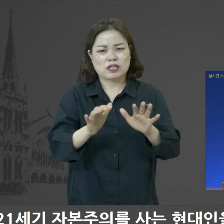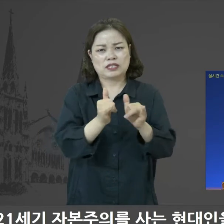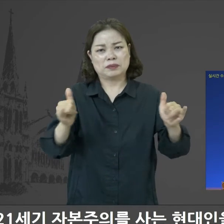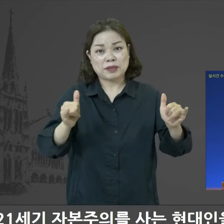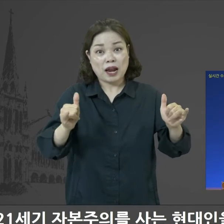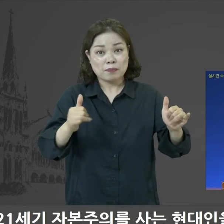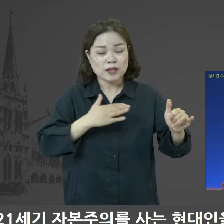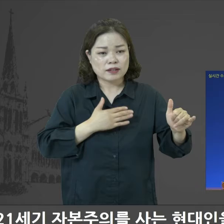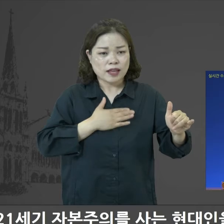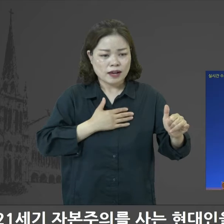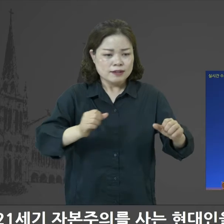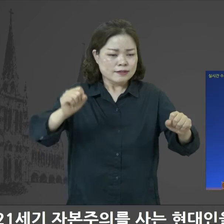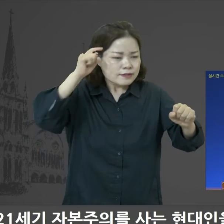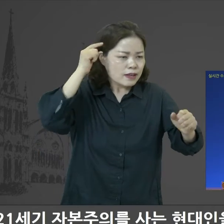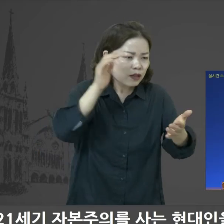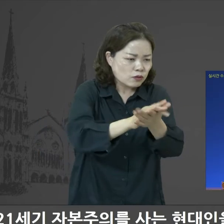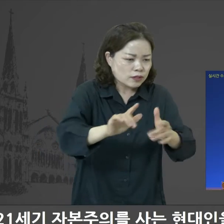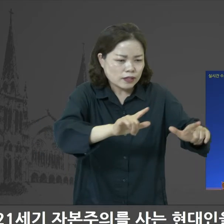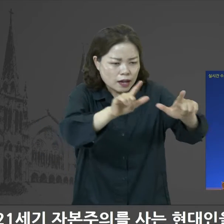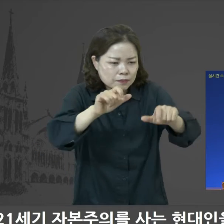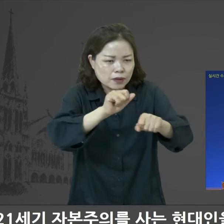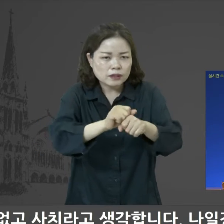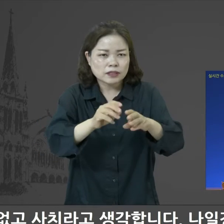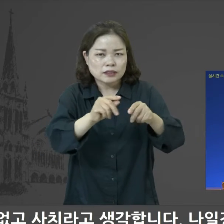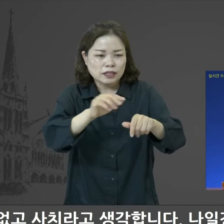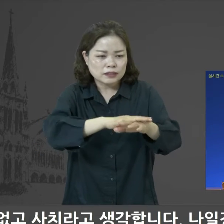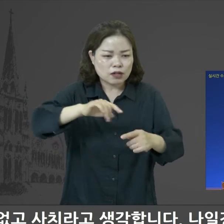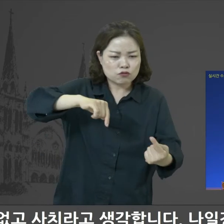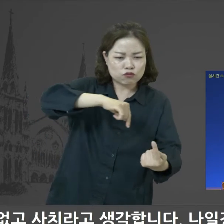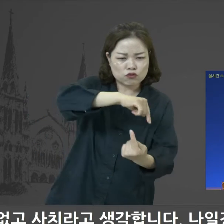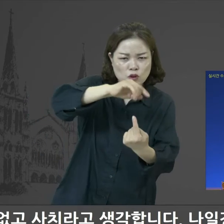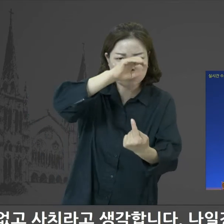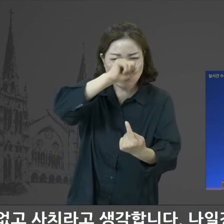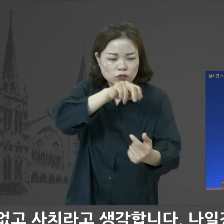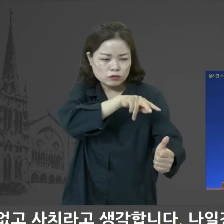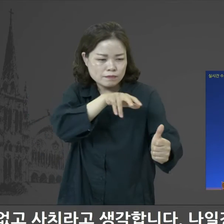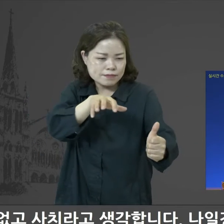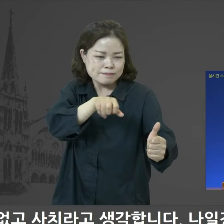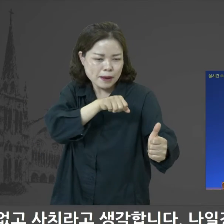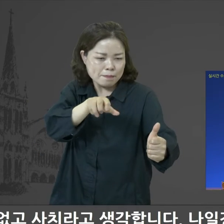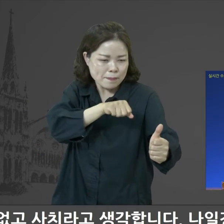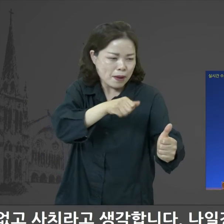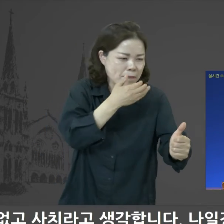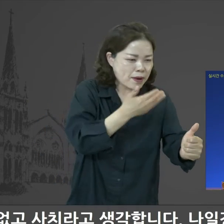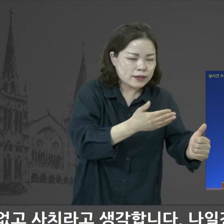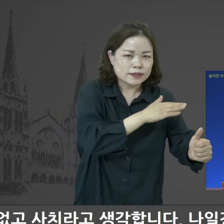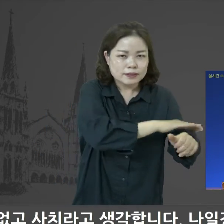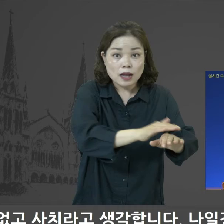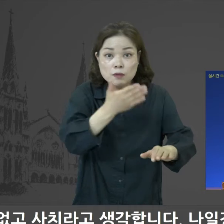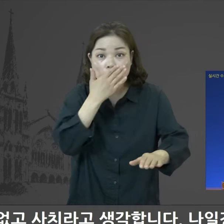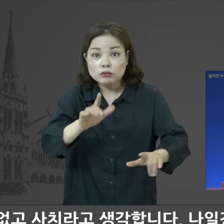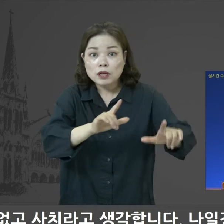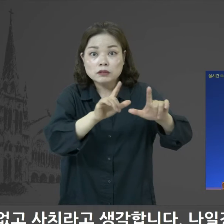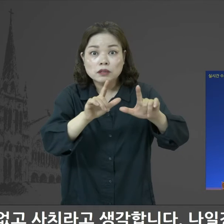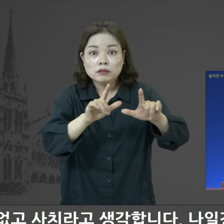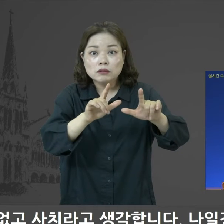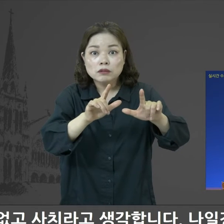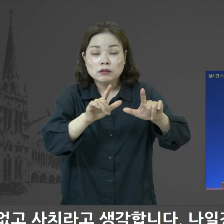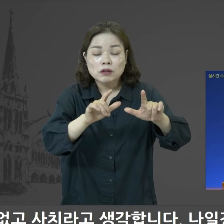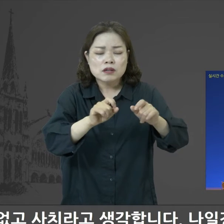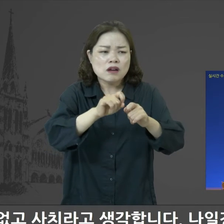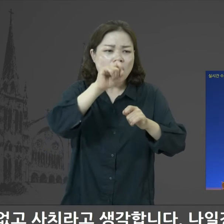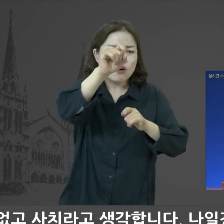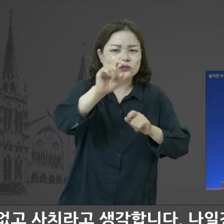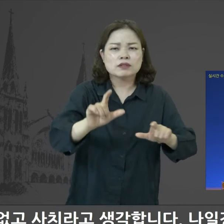하면, 내가 지혜롭게 살기만 하면, 부동산을 잘만 운영만 하면, 좋은 정보를 가지고 잘만 투자하면 잘 먹고 잘 살 수 있다,